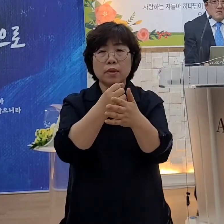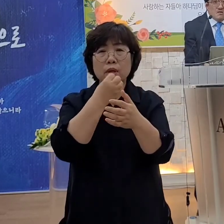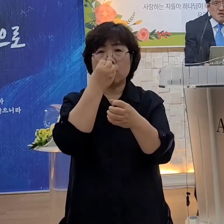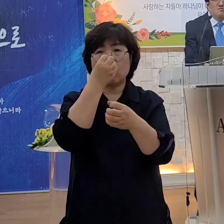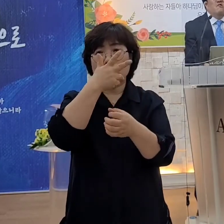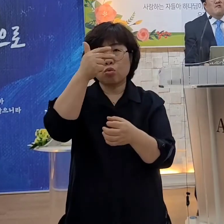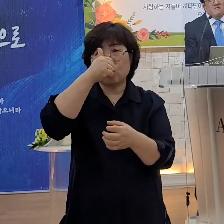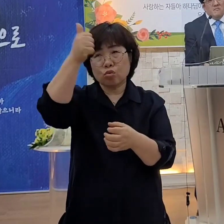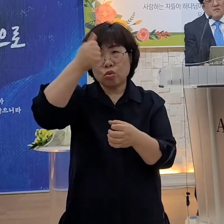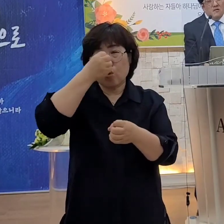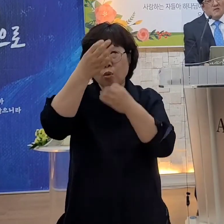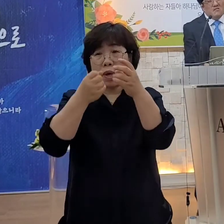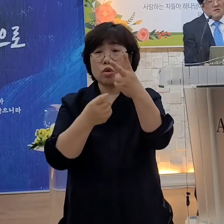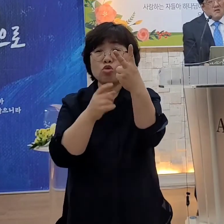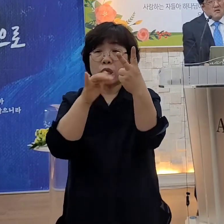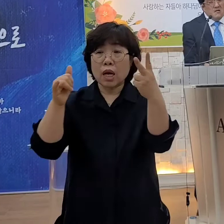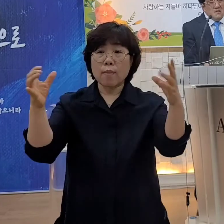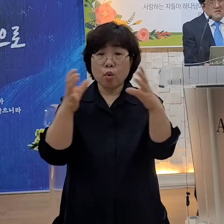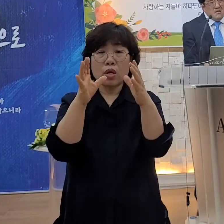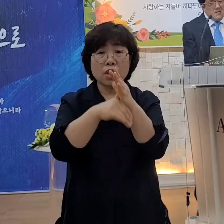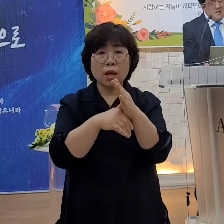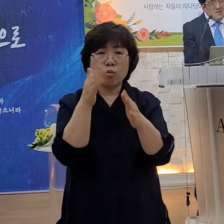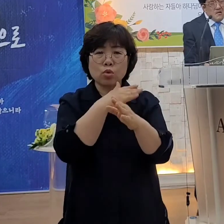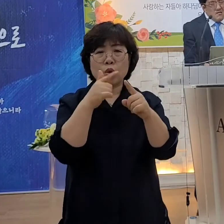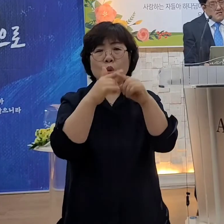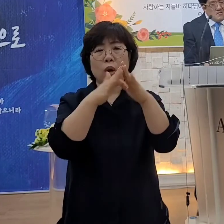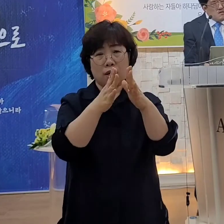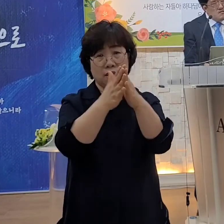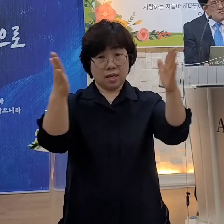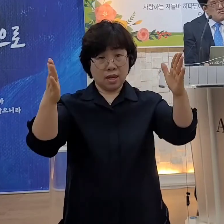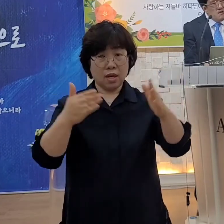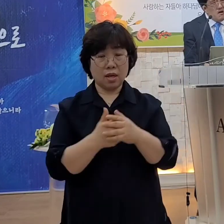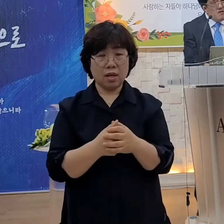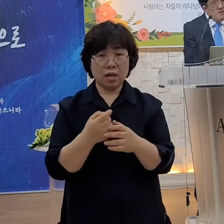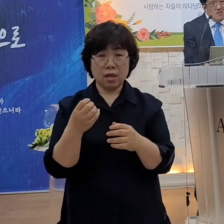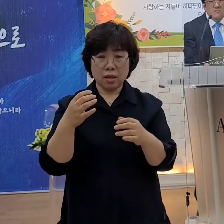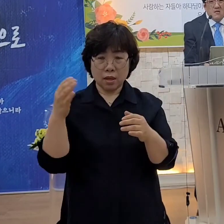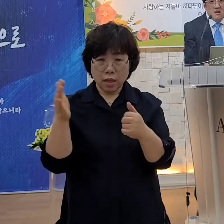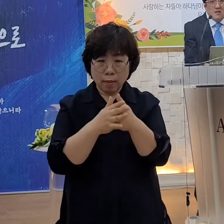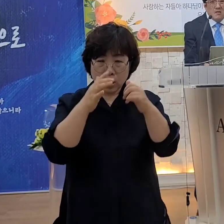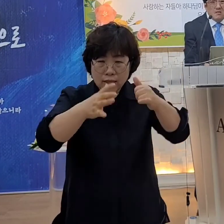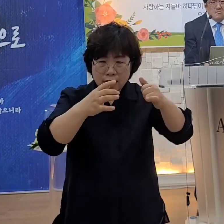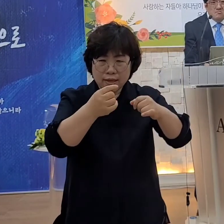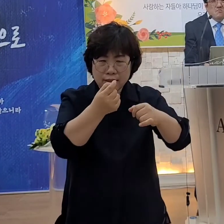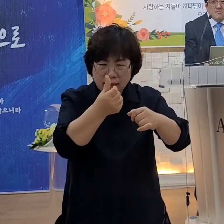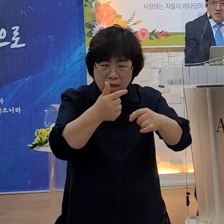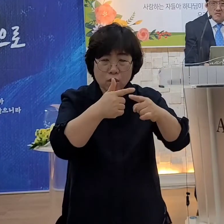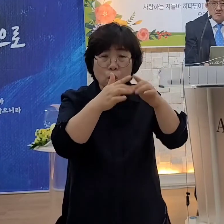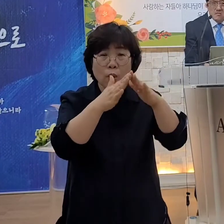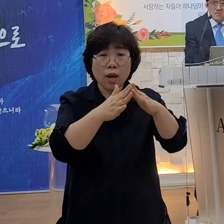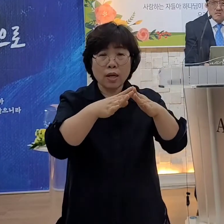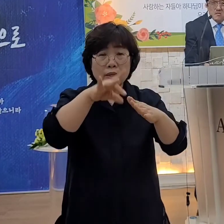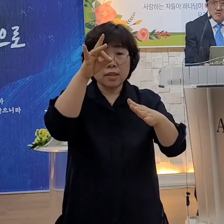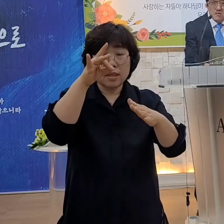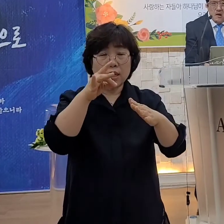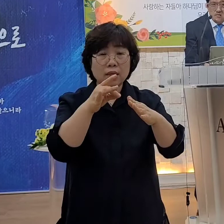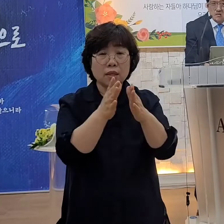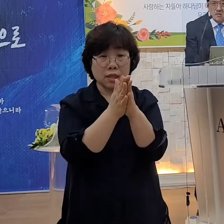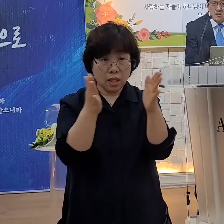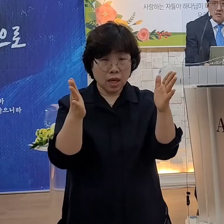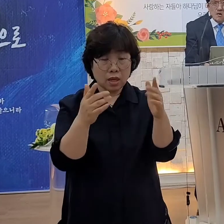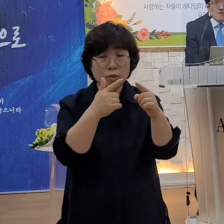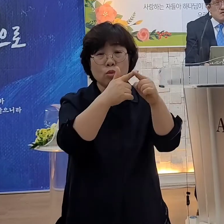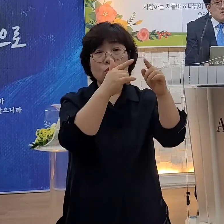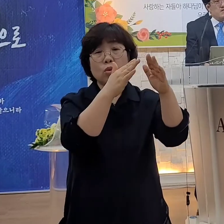모이면 그게 교회예요. 그래서 이 세상에서 가장 작은 교회가 어디입니까? 부부란 말이에요.